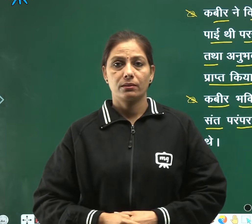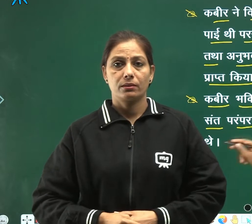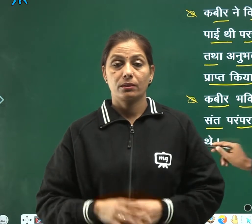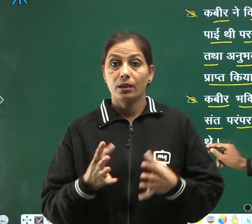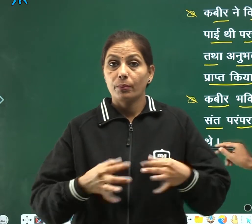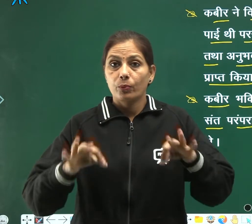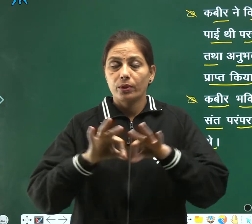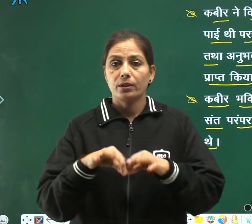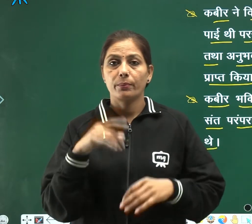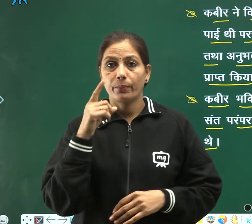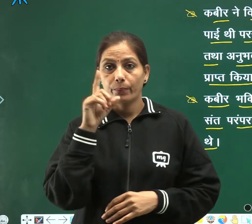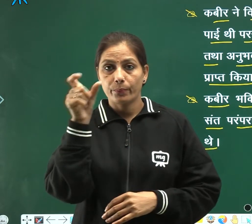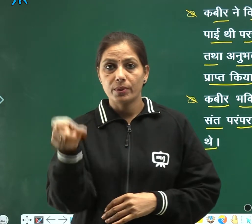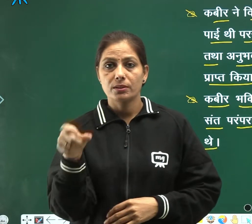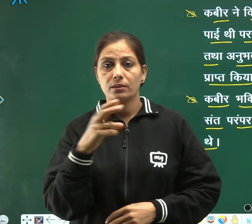प्रमुख कवि थे।